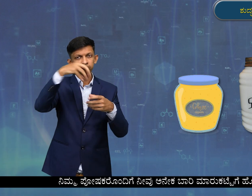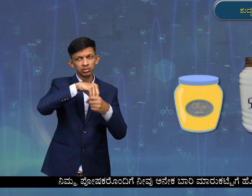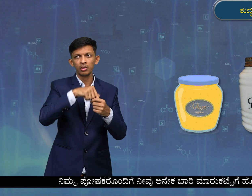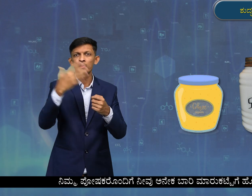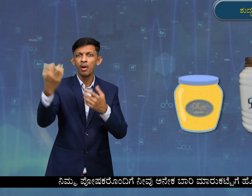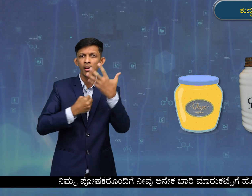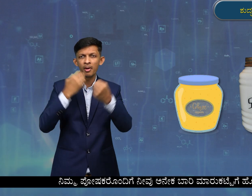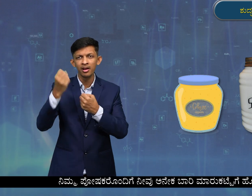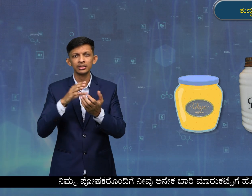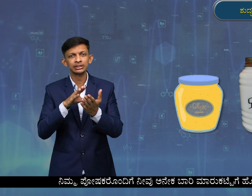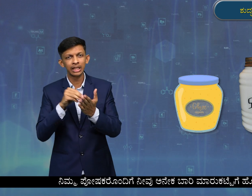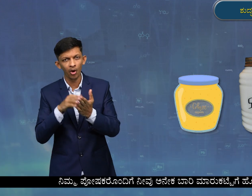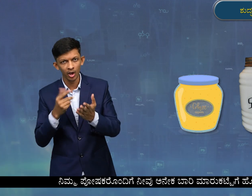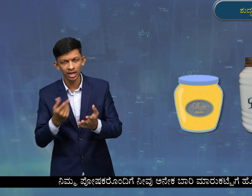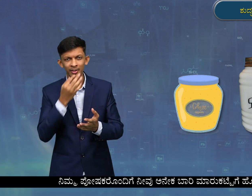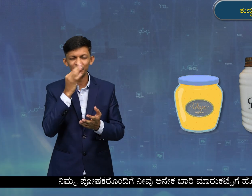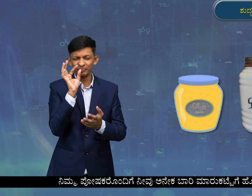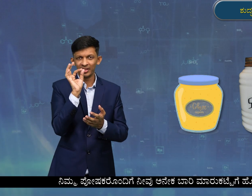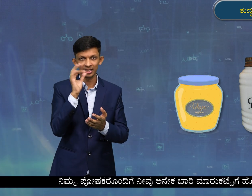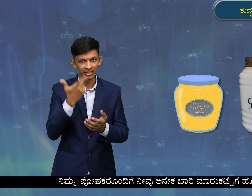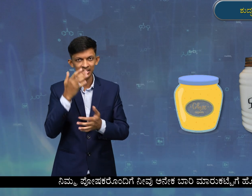ಪೋಷಕರೊಂದಿಗೆ ನೀವು ಅನೇಕ ಬಾರಿ ಮಾರುಕಟ್ಟೆಗೆ ಹೋಗಿರಬಹುದು.